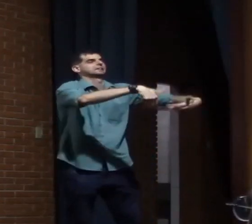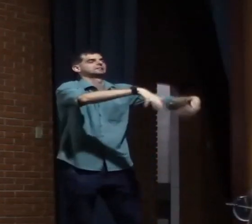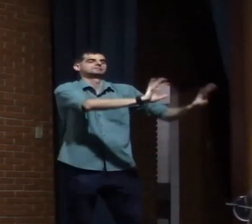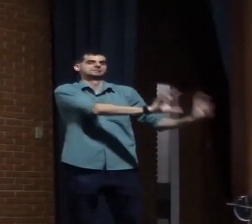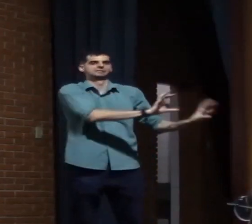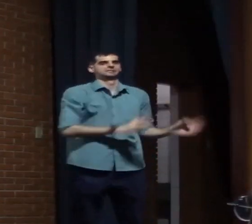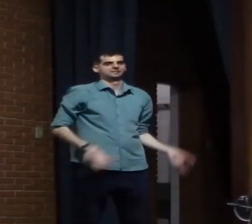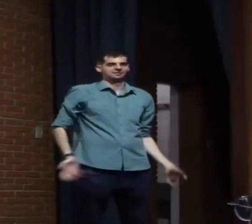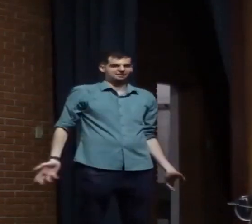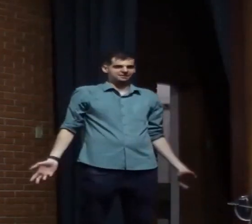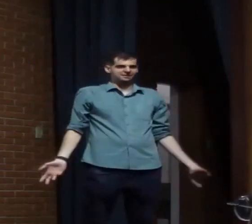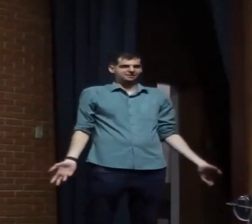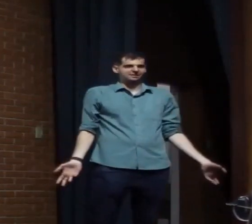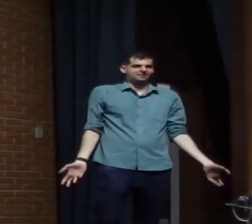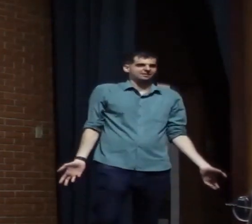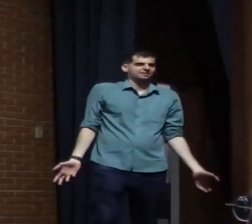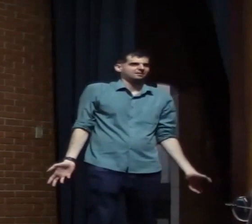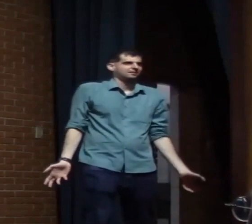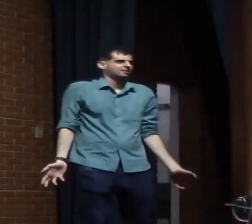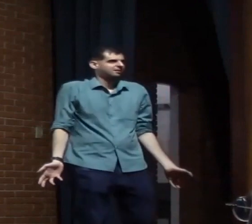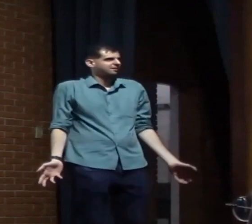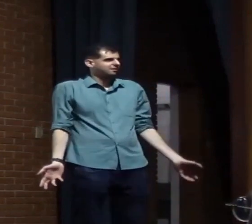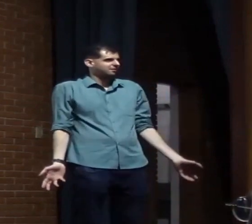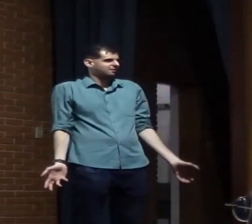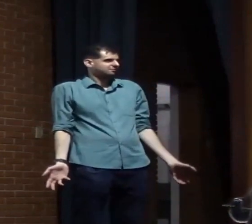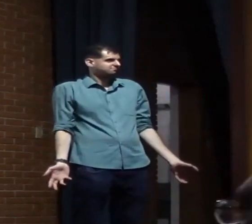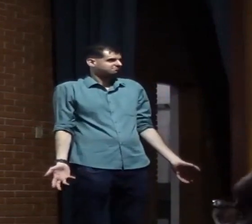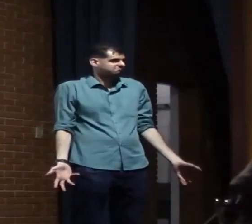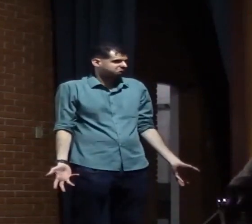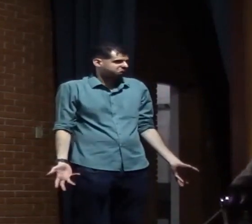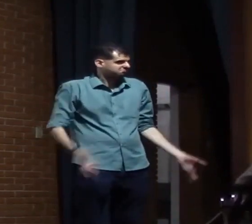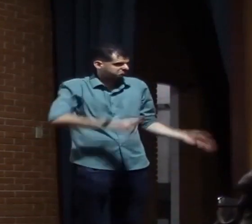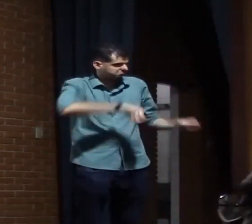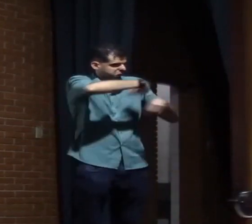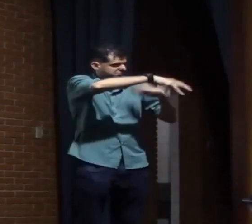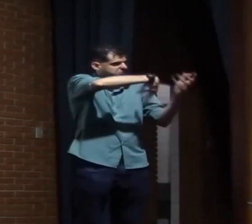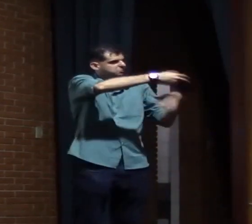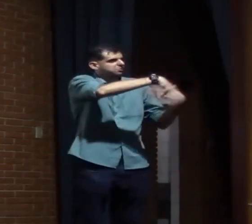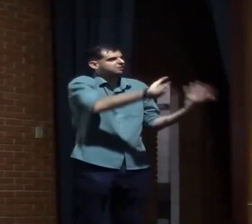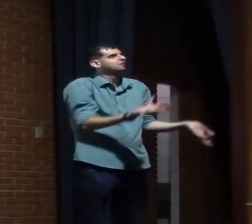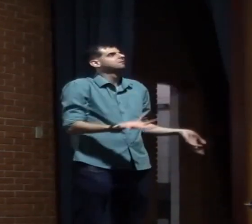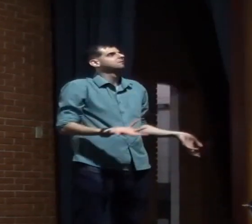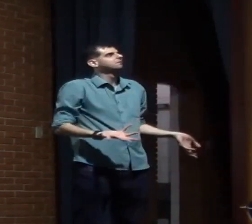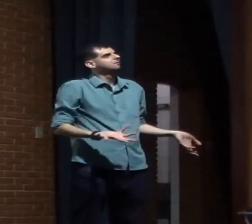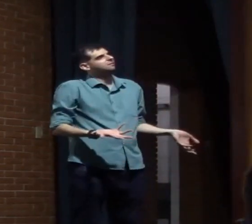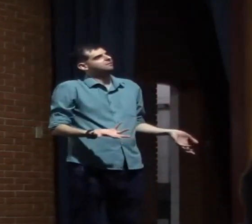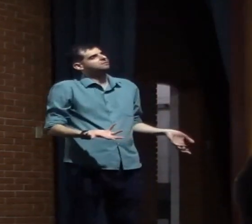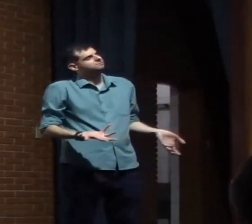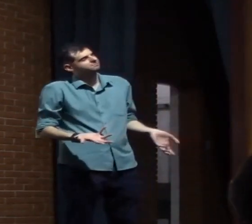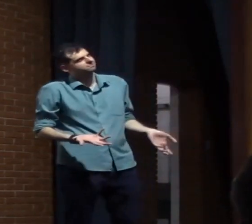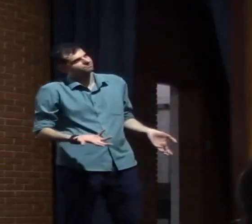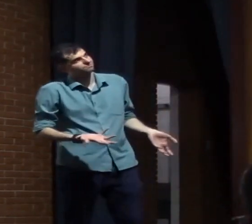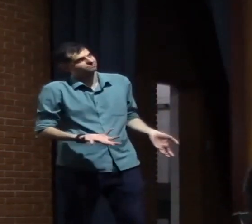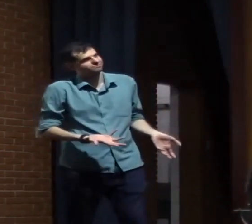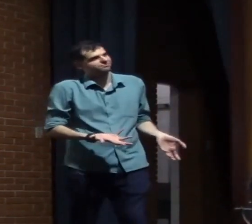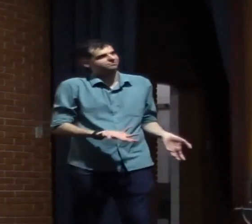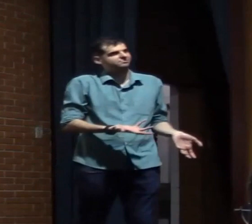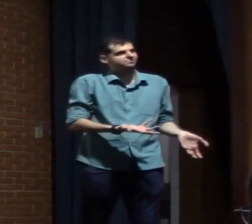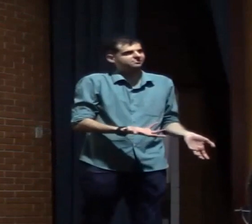né, vamos jogar vamos jogar os alunos ali de qualquer forma e aí deixar virar tudo uma bagunça. Não é bem